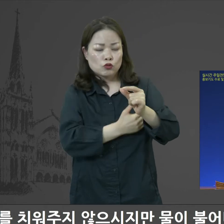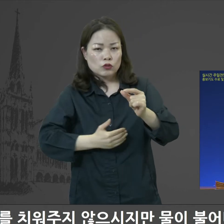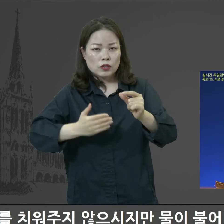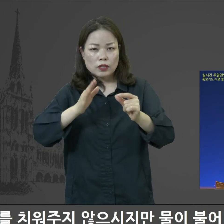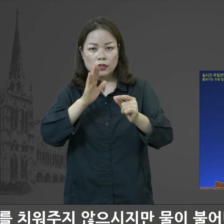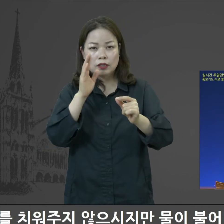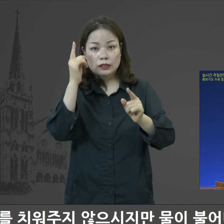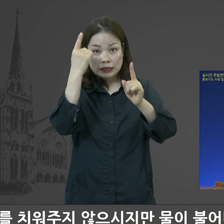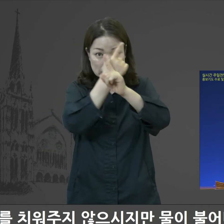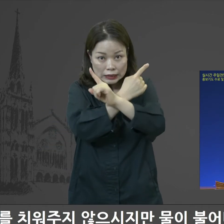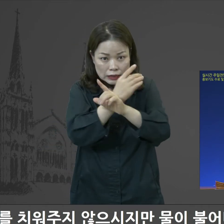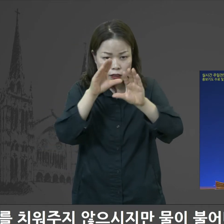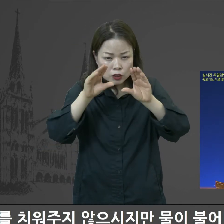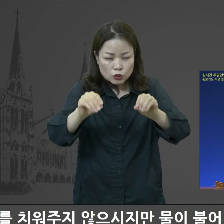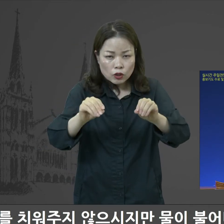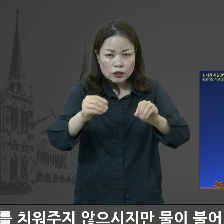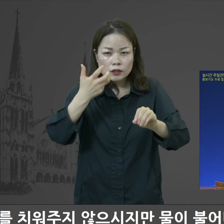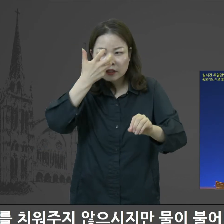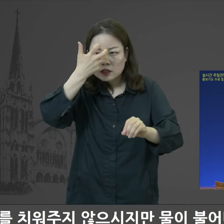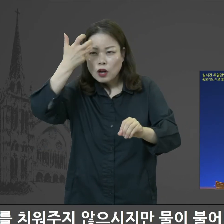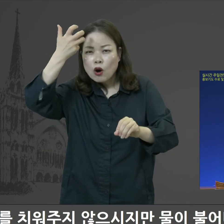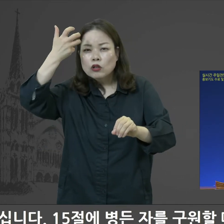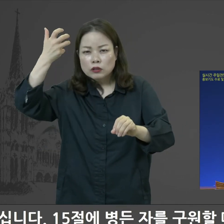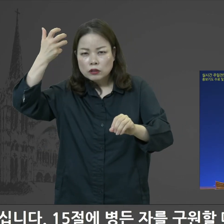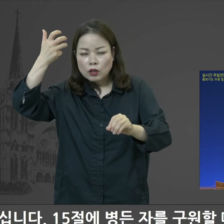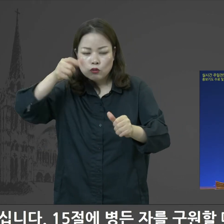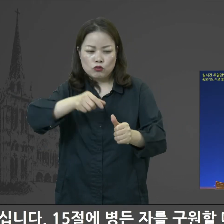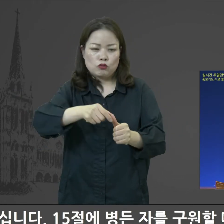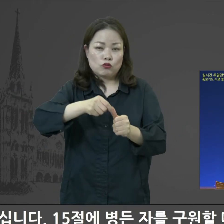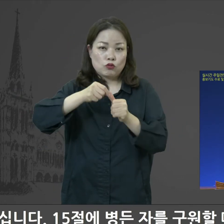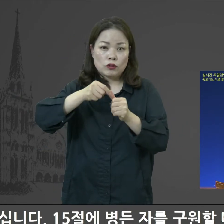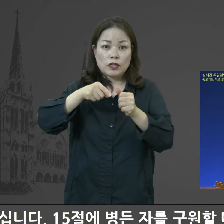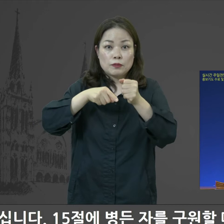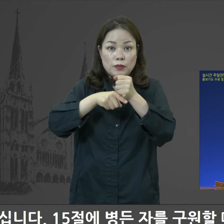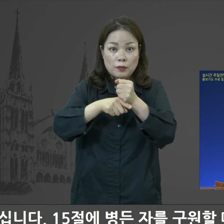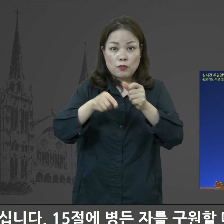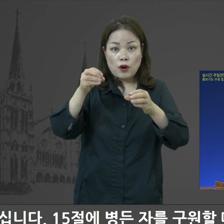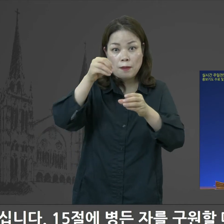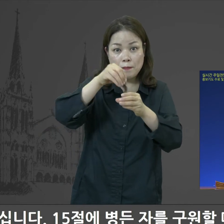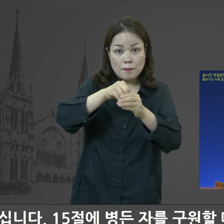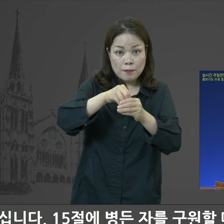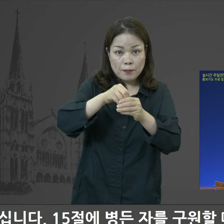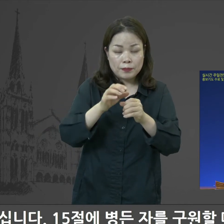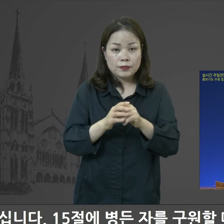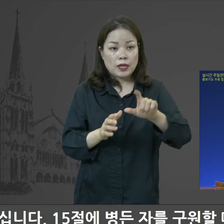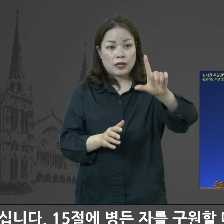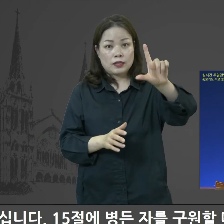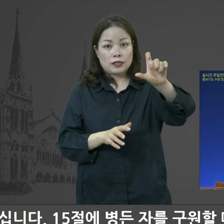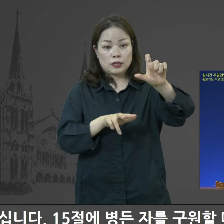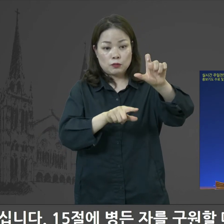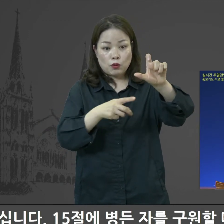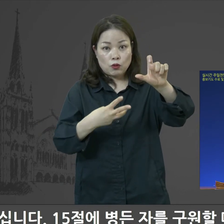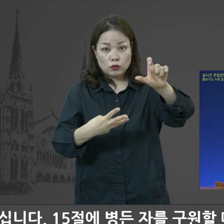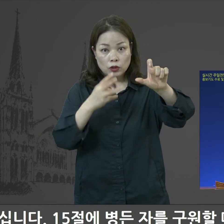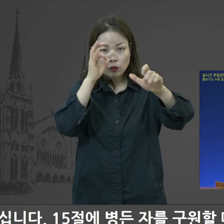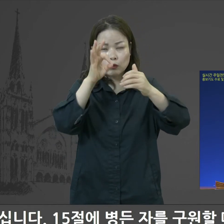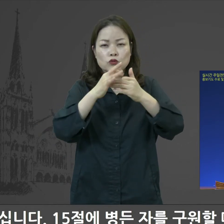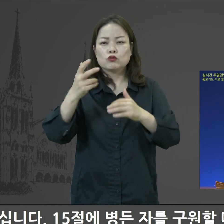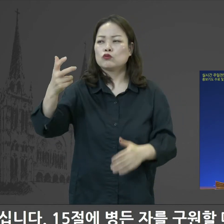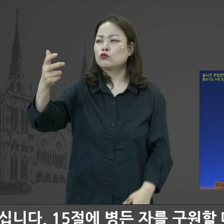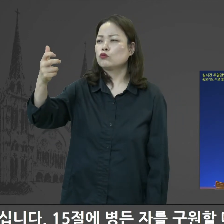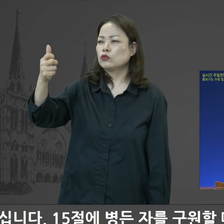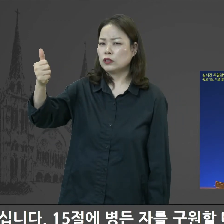치료와 더불어 영적인 구원의 의미도 함께 포함되어 있습니다. 뿐만 아니라 15절 중반을 보시면